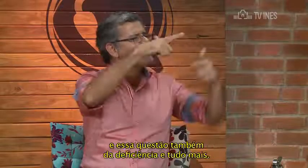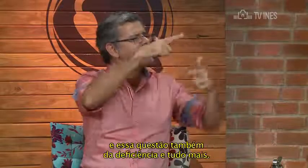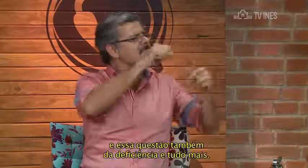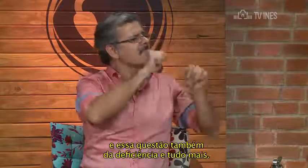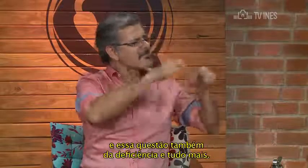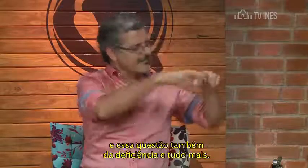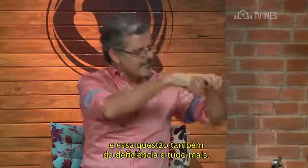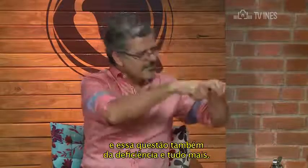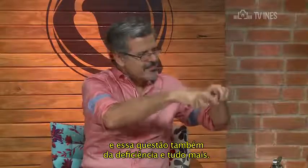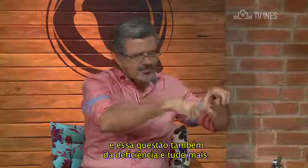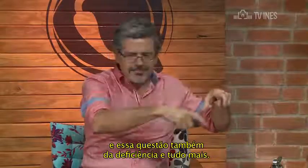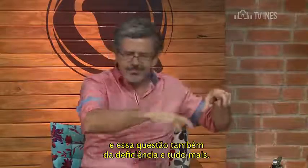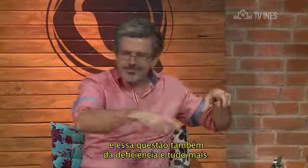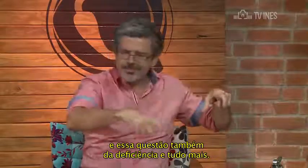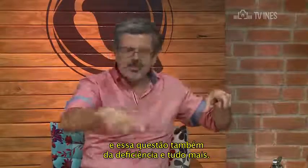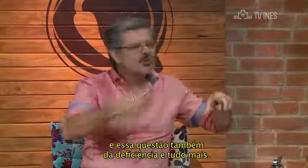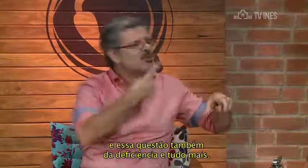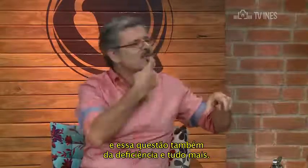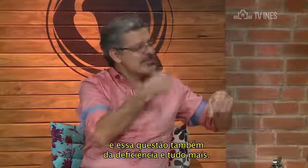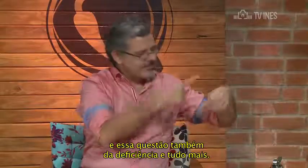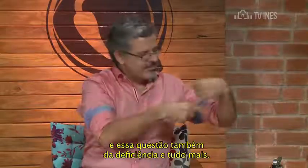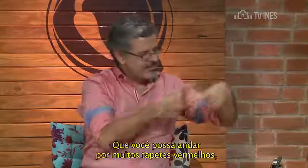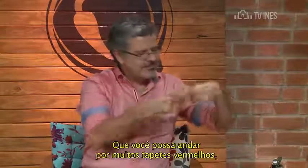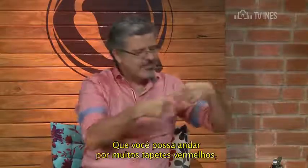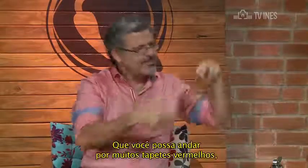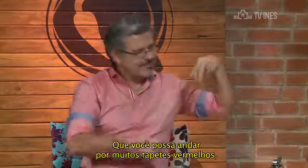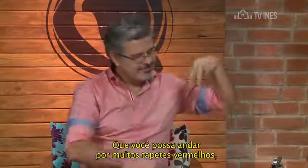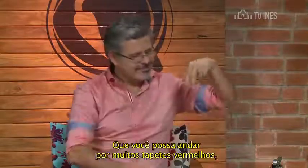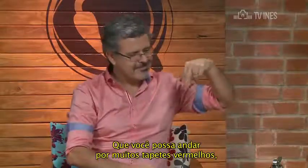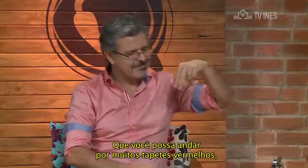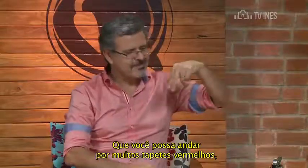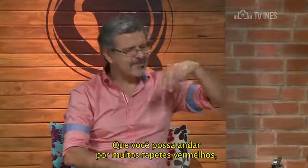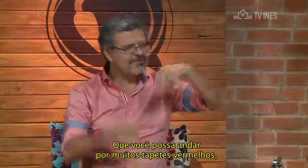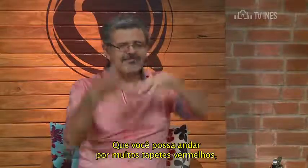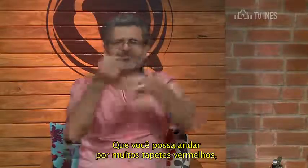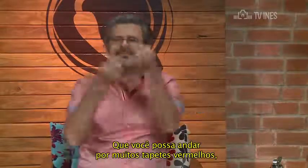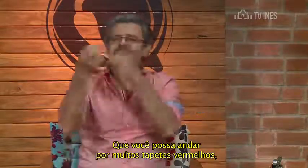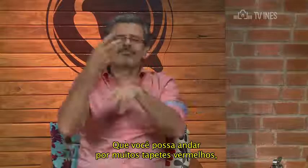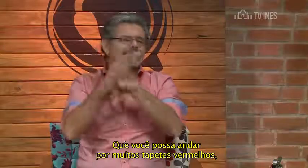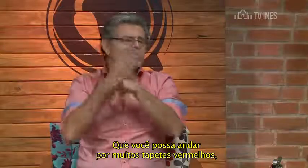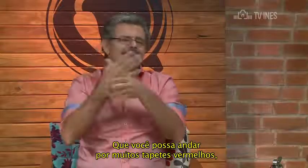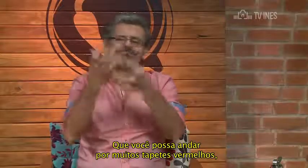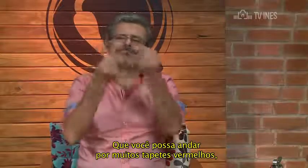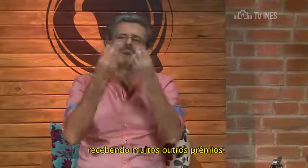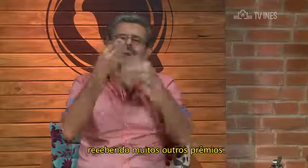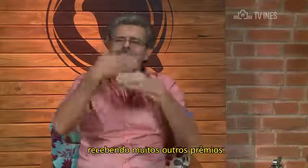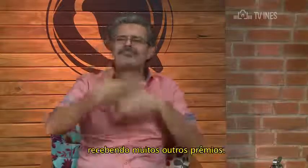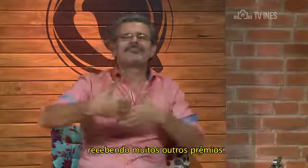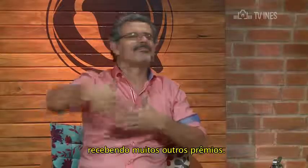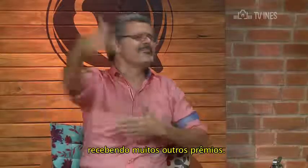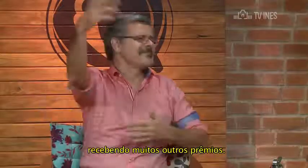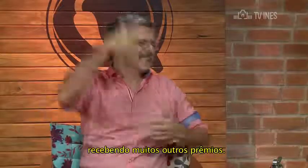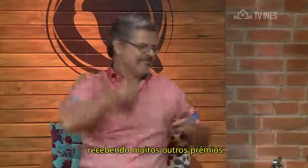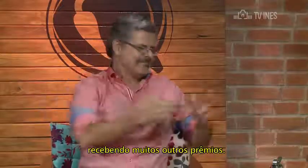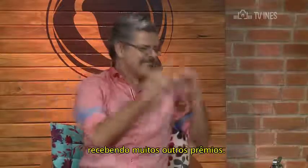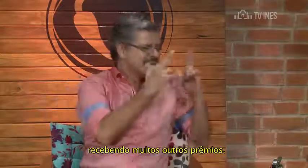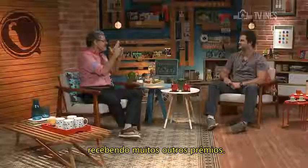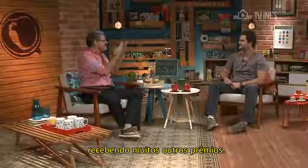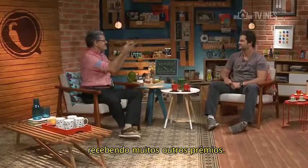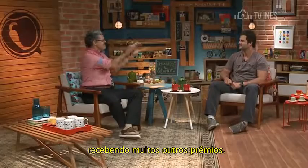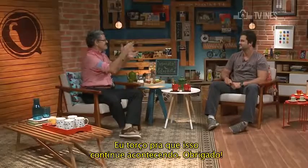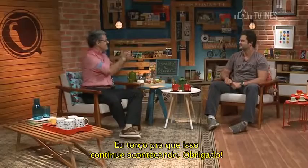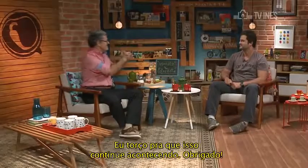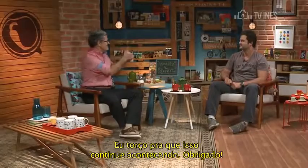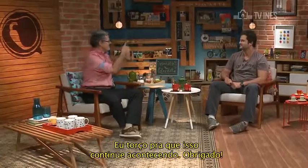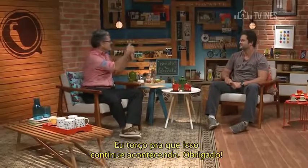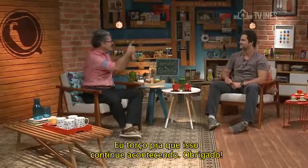essa questão também da deficiência e tudo mais. Que você possa andar por muitos tapetes vermelhos, recebendo muitos outros prêmios.